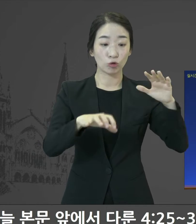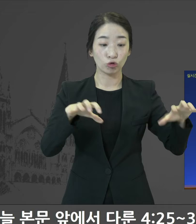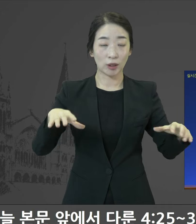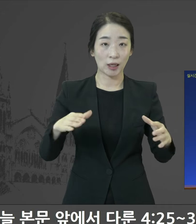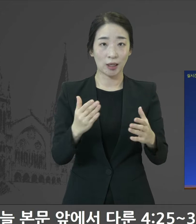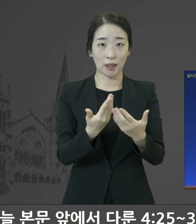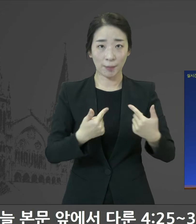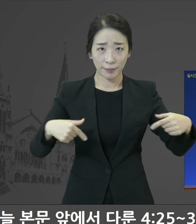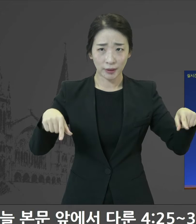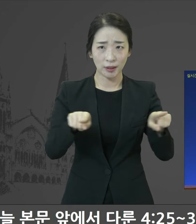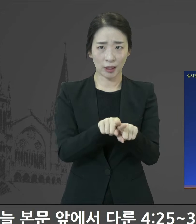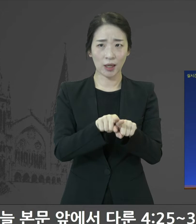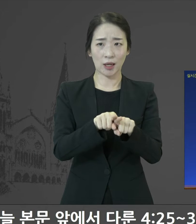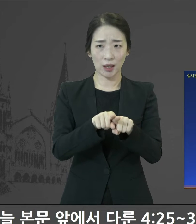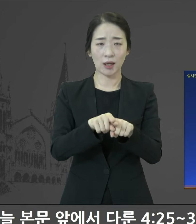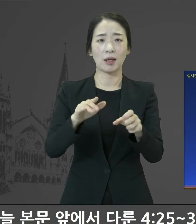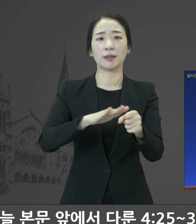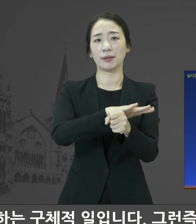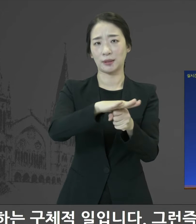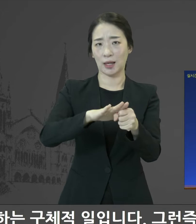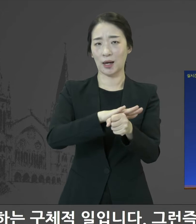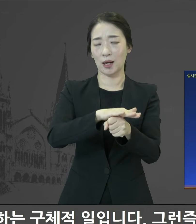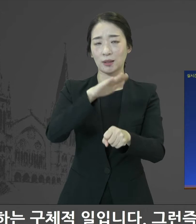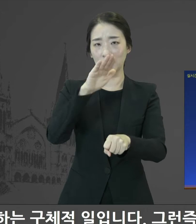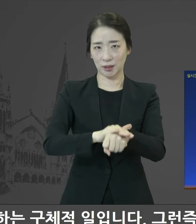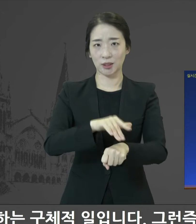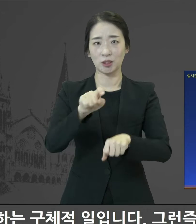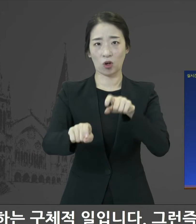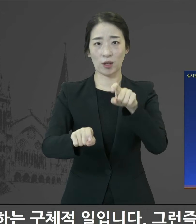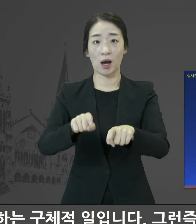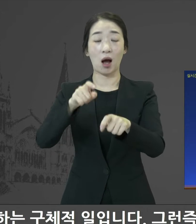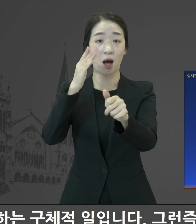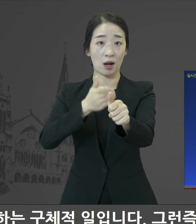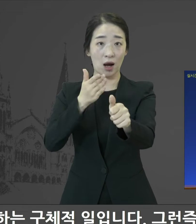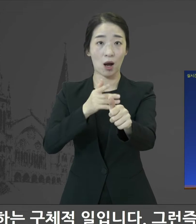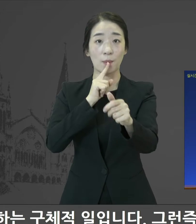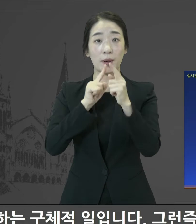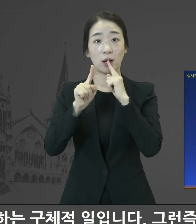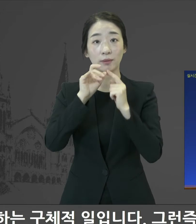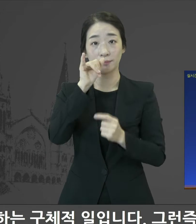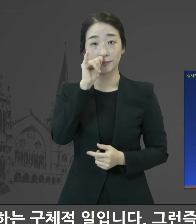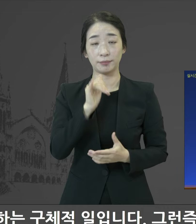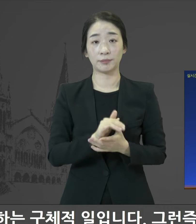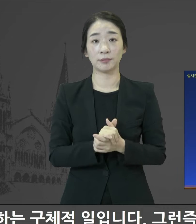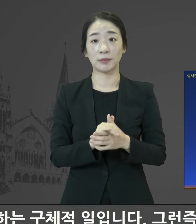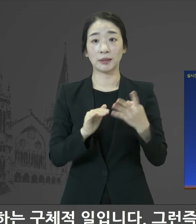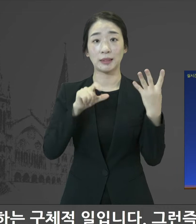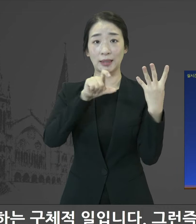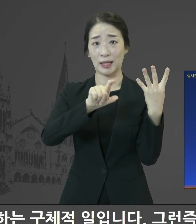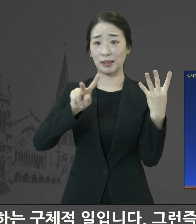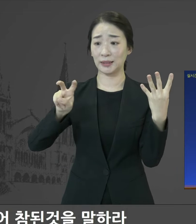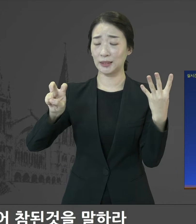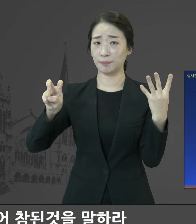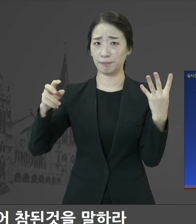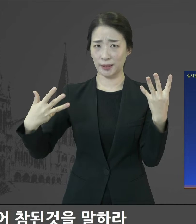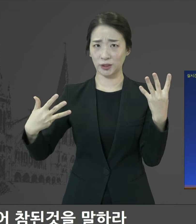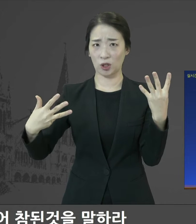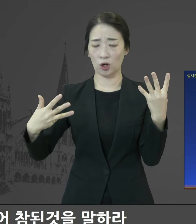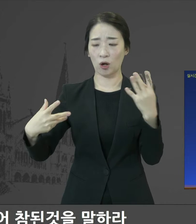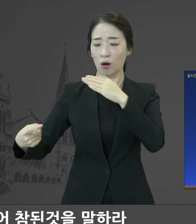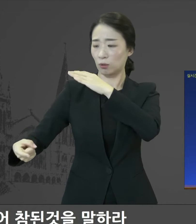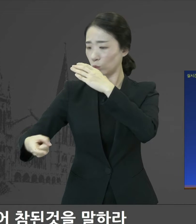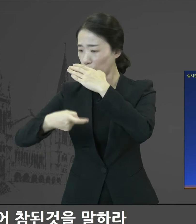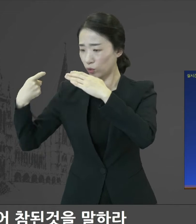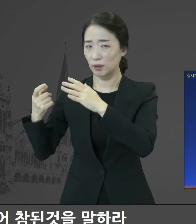지체가 됨이라. 이 사랑을 실천하는 모습을 보여주고 있습니다. 28절 같이 한번 읽겠습니다. 도둑질하는